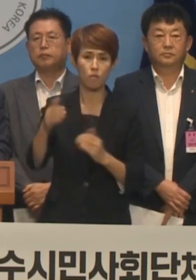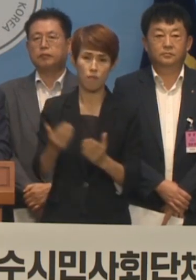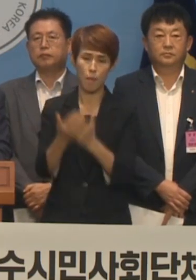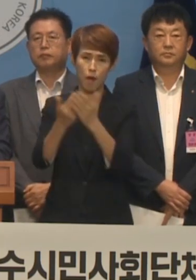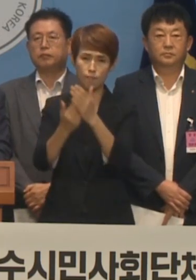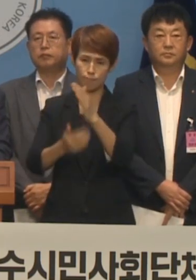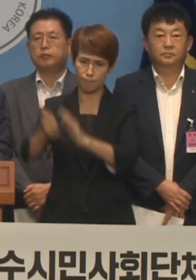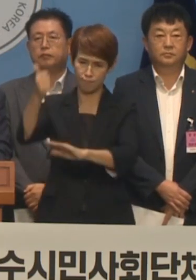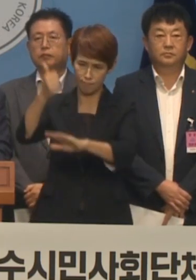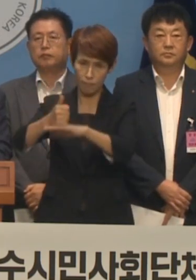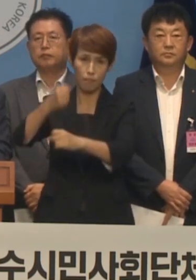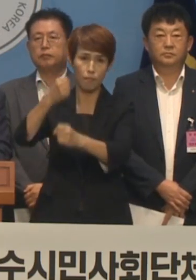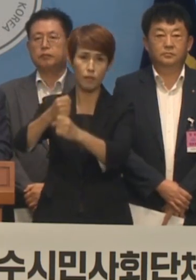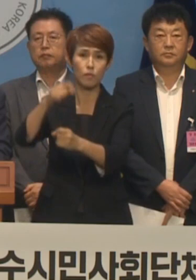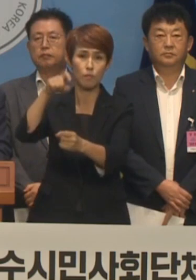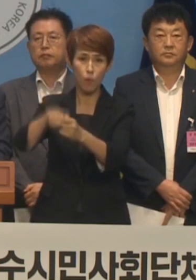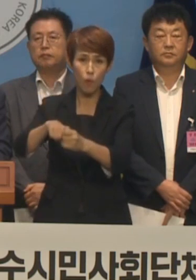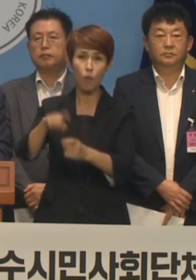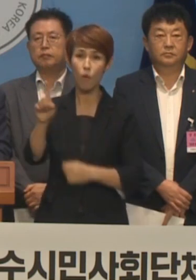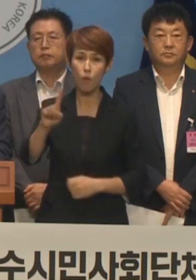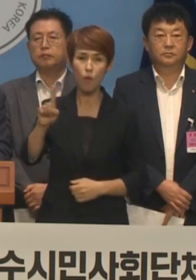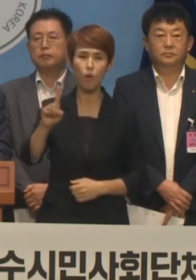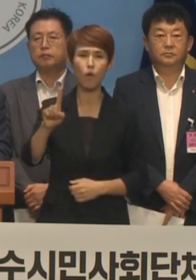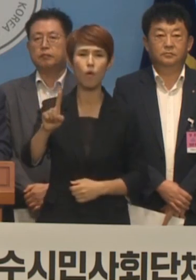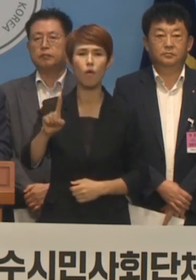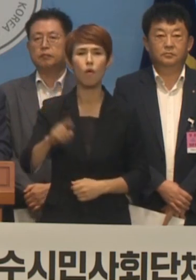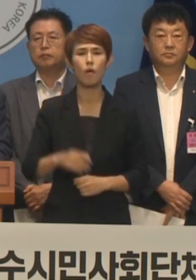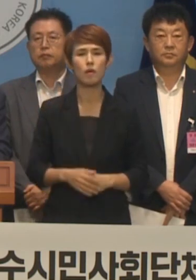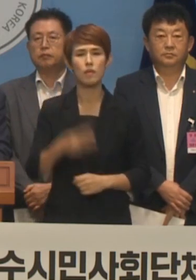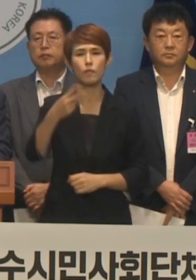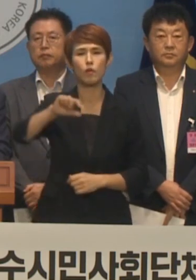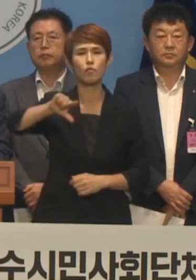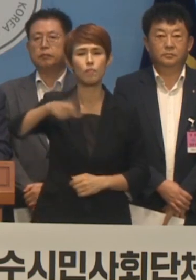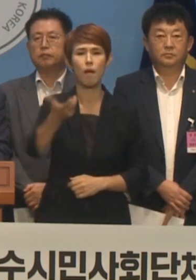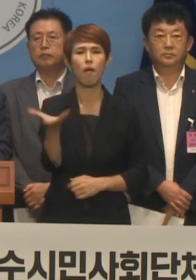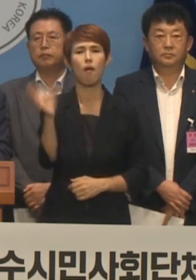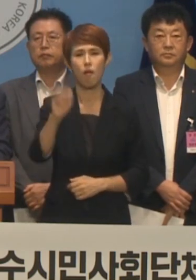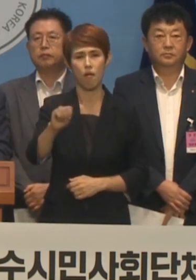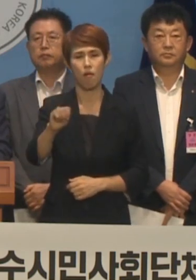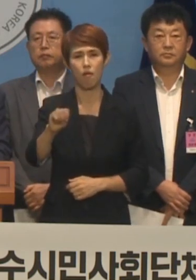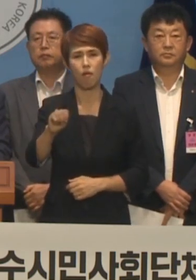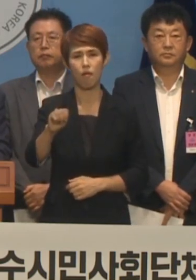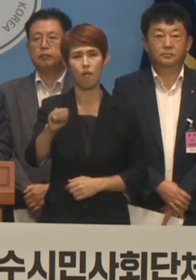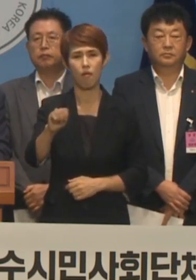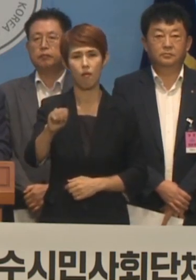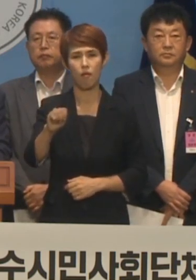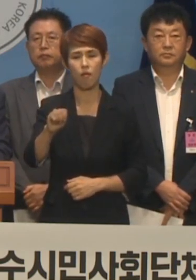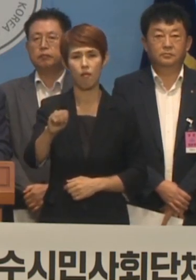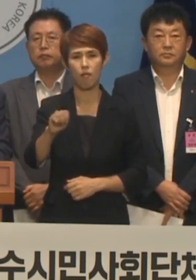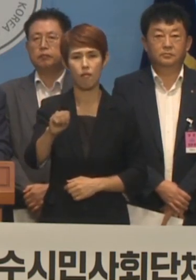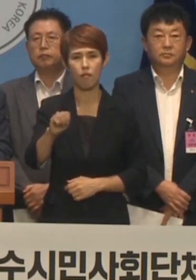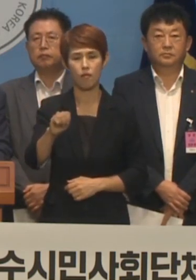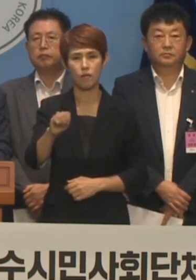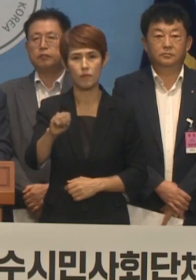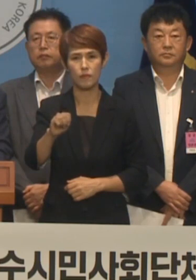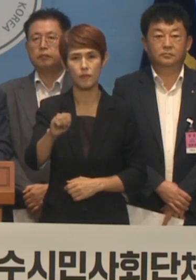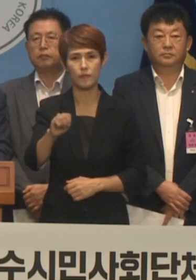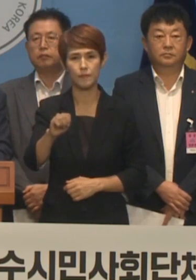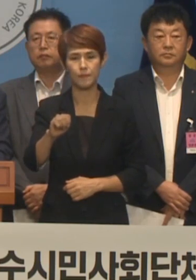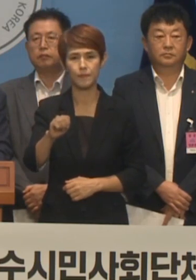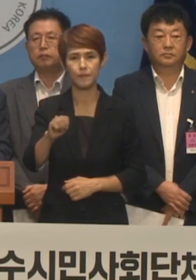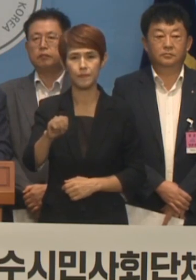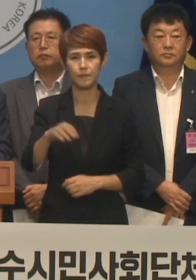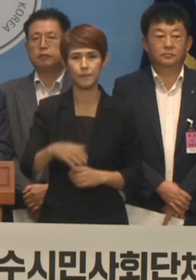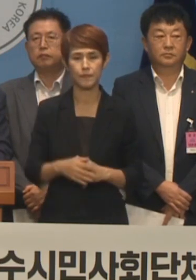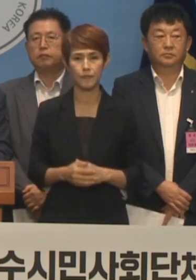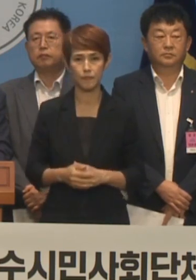성공적으로 완수하기 위해서는 국가 선투자금 3,600억을 재출자 방식으로 여수 박람회 사월령에